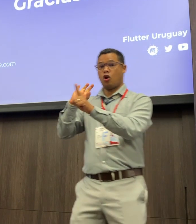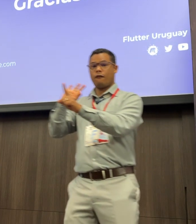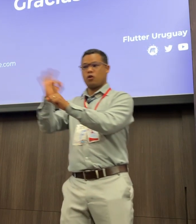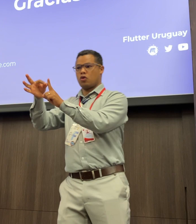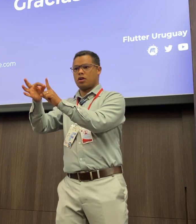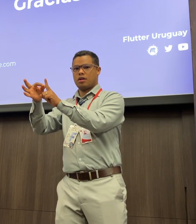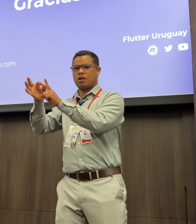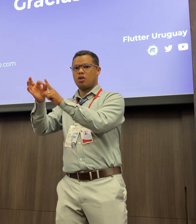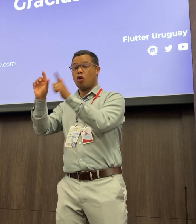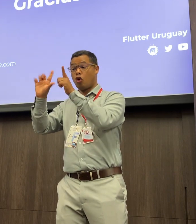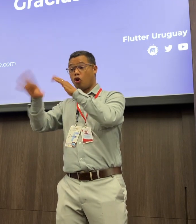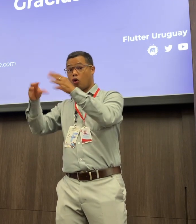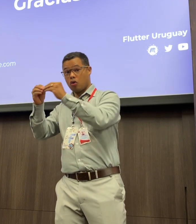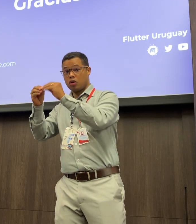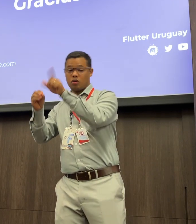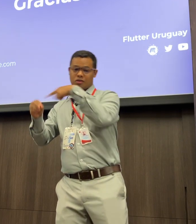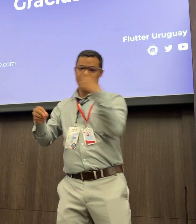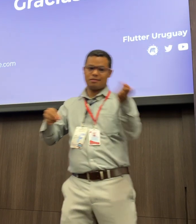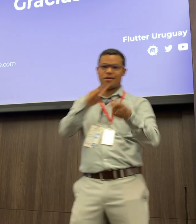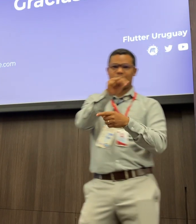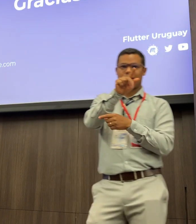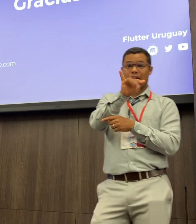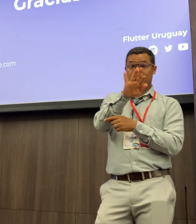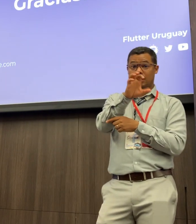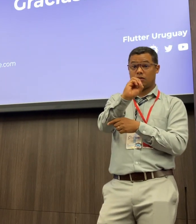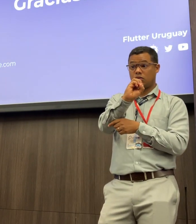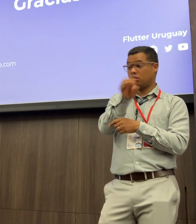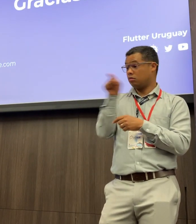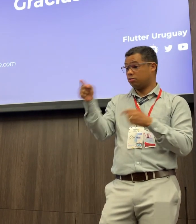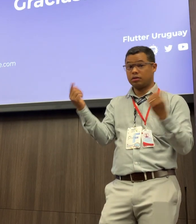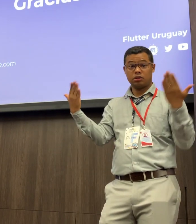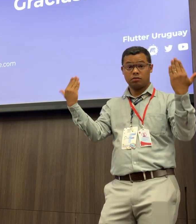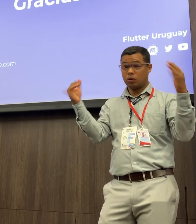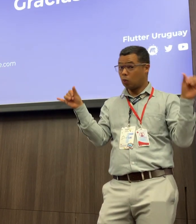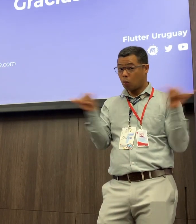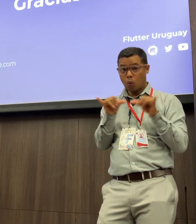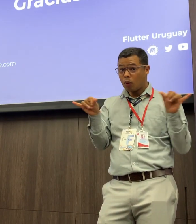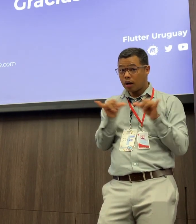nativo y tendrían las mismas ventajas que tienen cuando se usan para un gRPC.